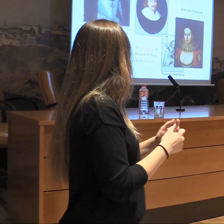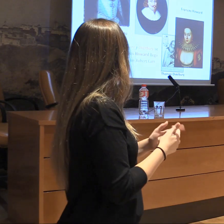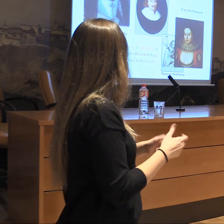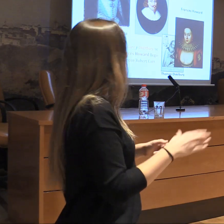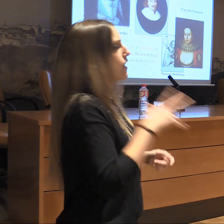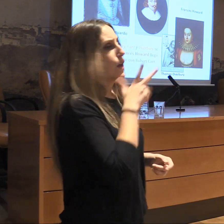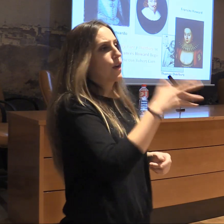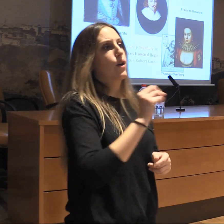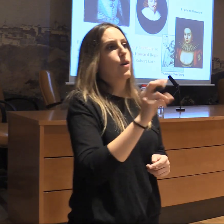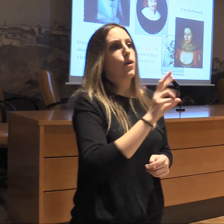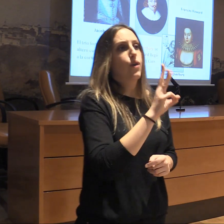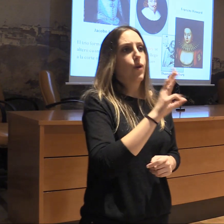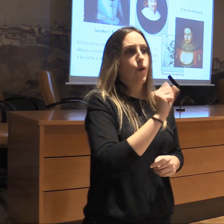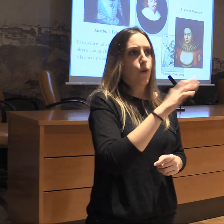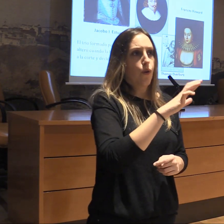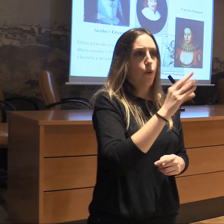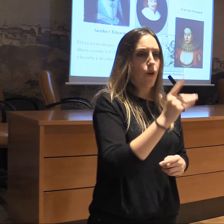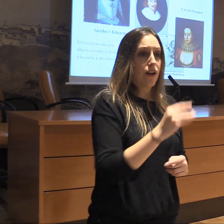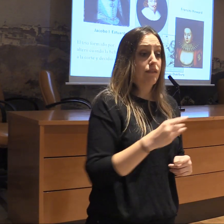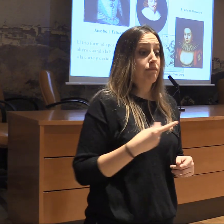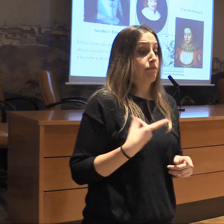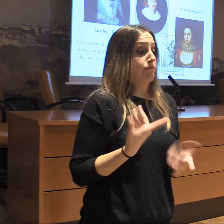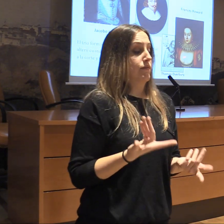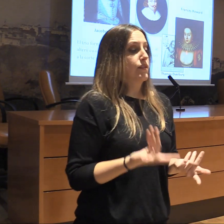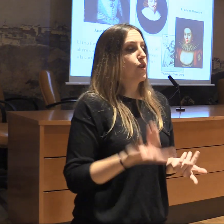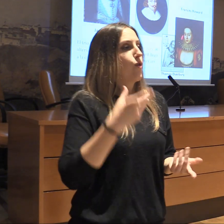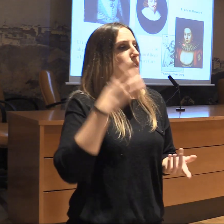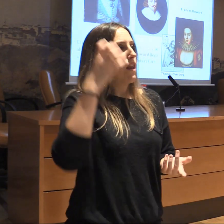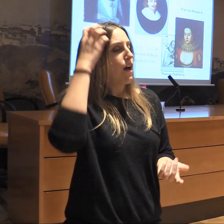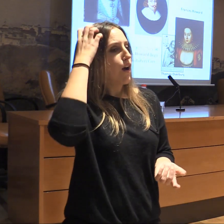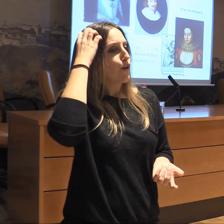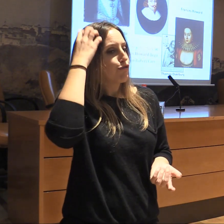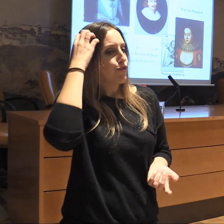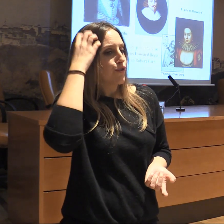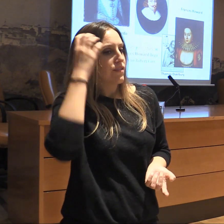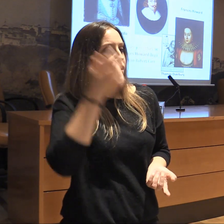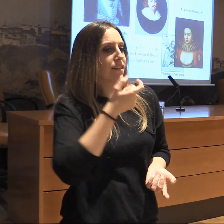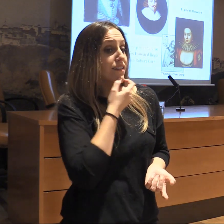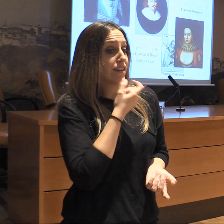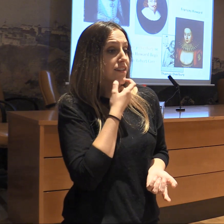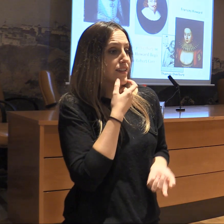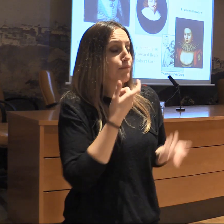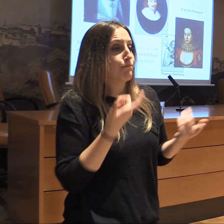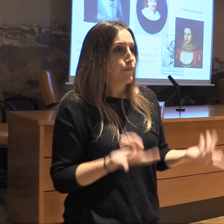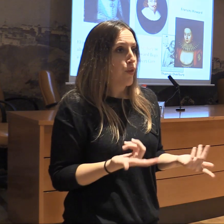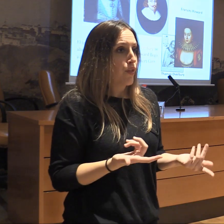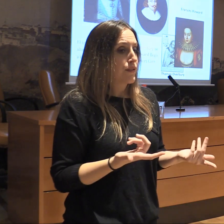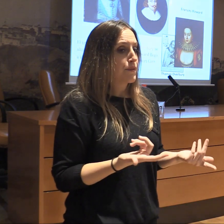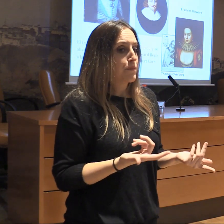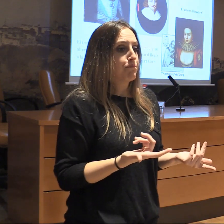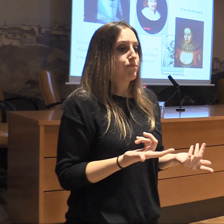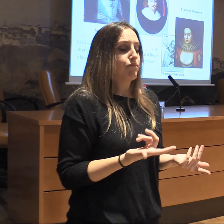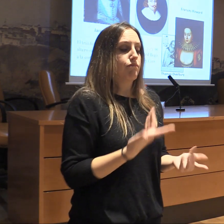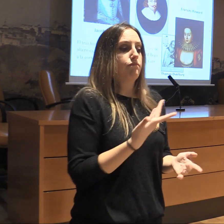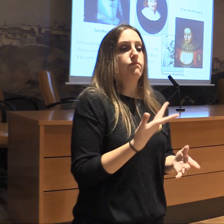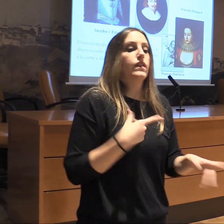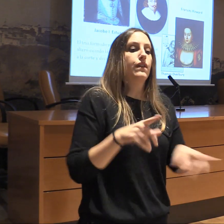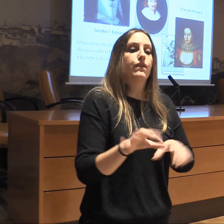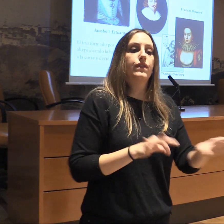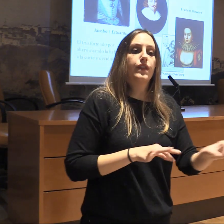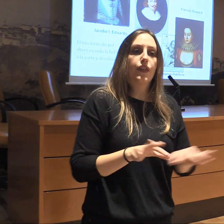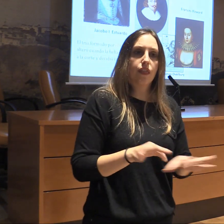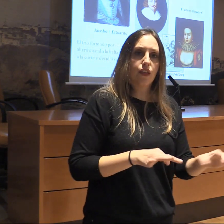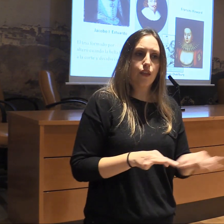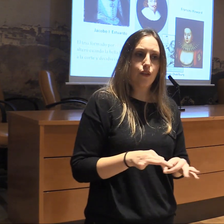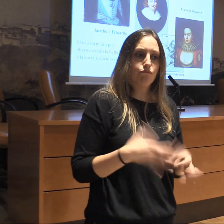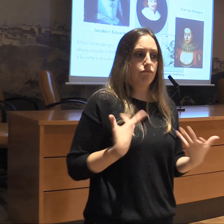la corte inglesa y la bella Frances Howard, por entonces casada, decidió que quería casarse con